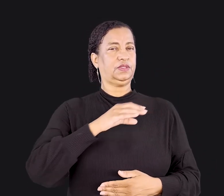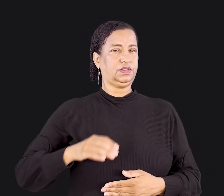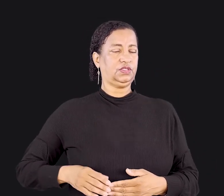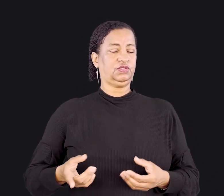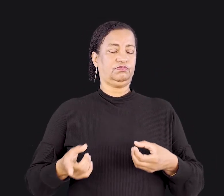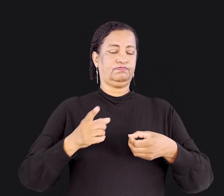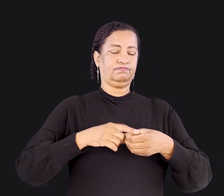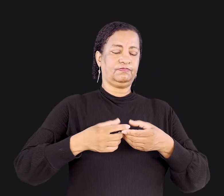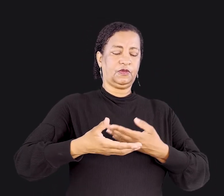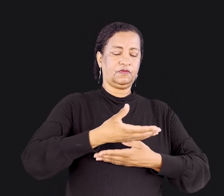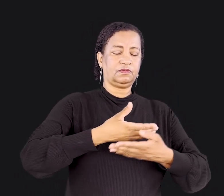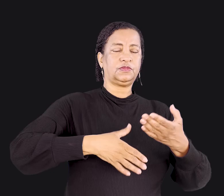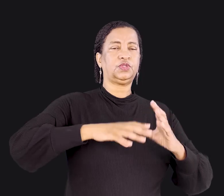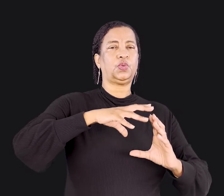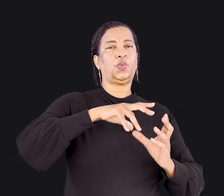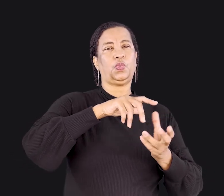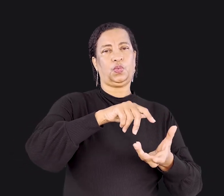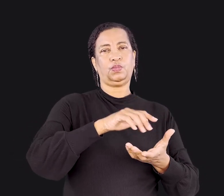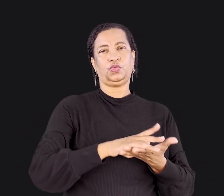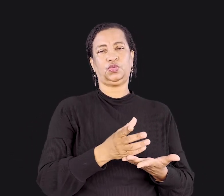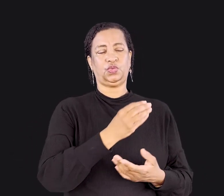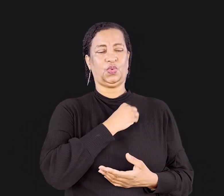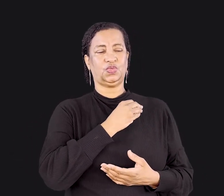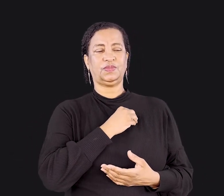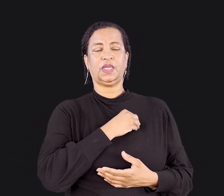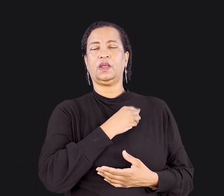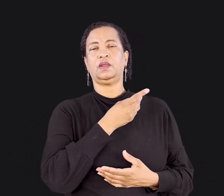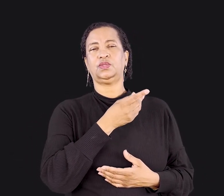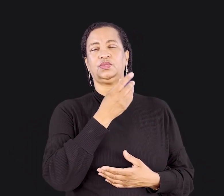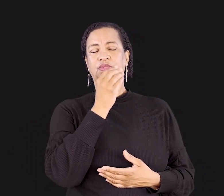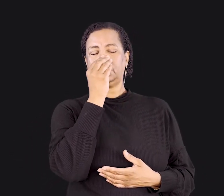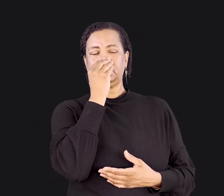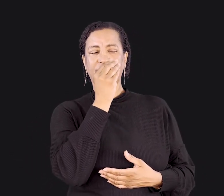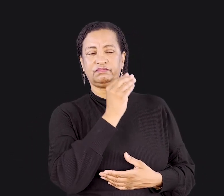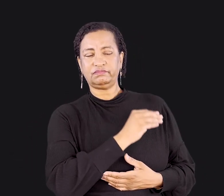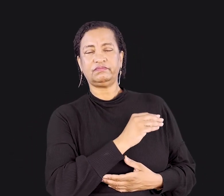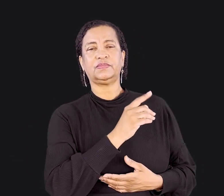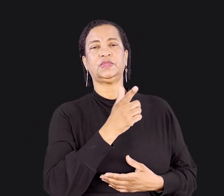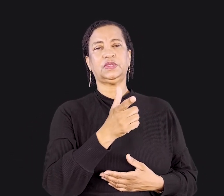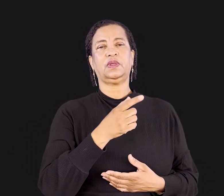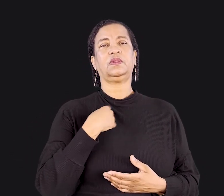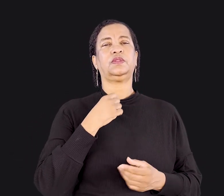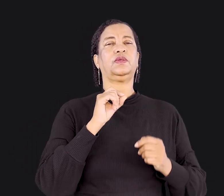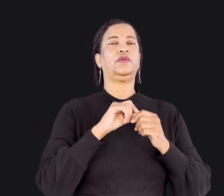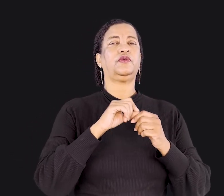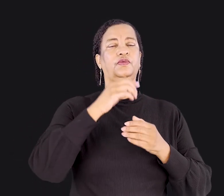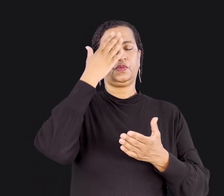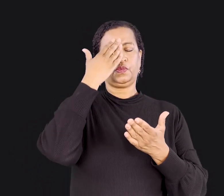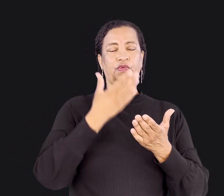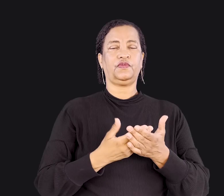consigo o mundo, não levando em conta os pecados dos homens, e nos confiou a mensagem da